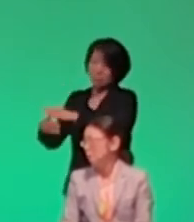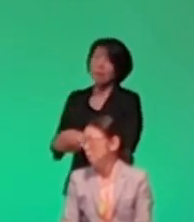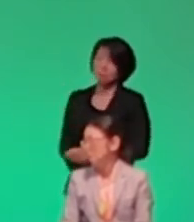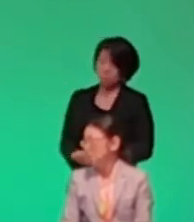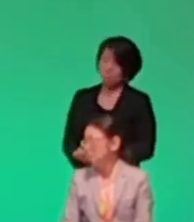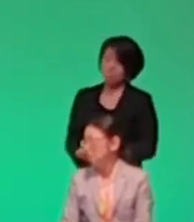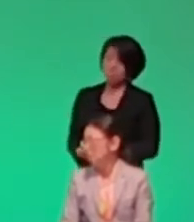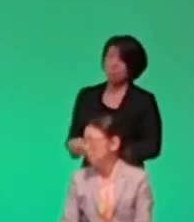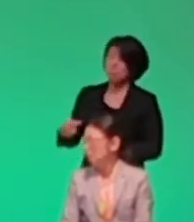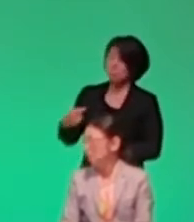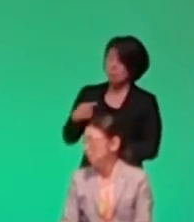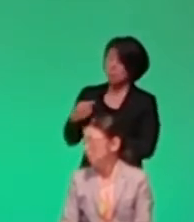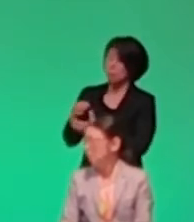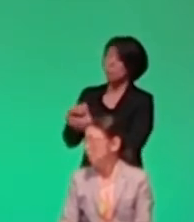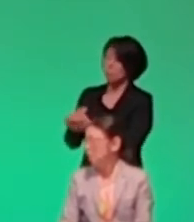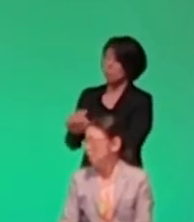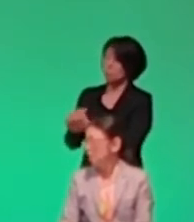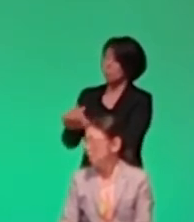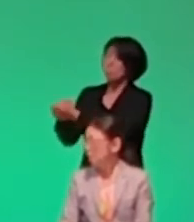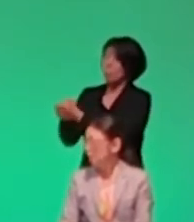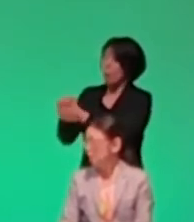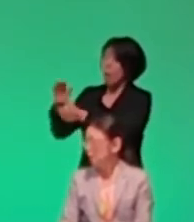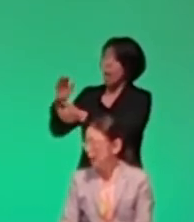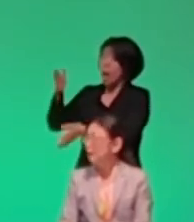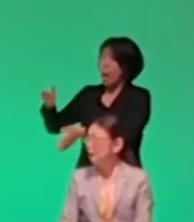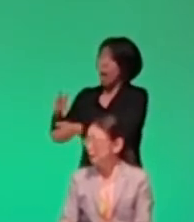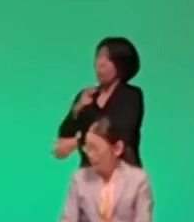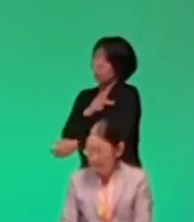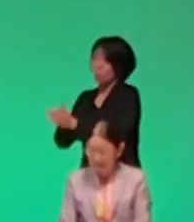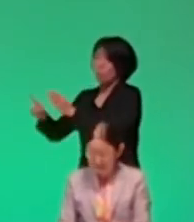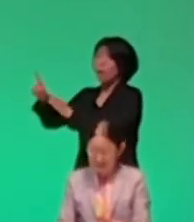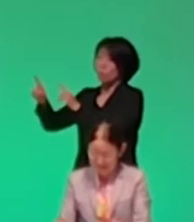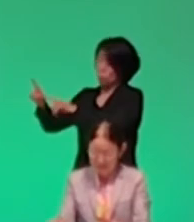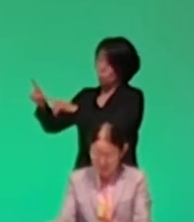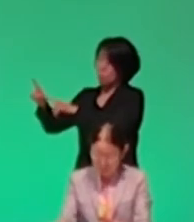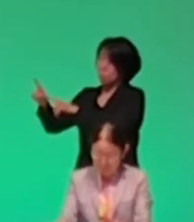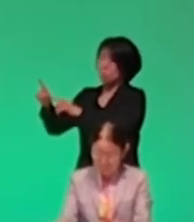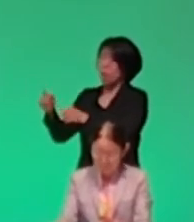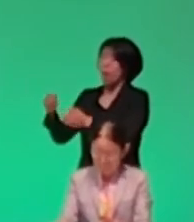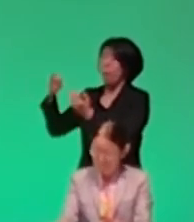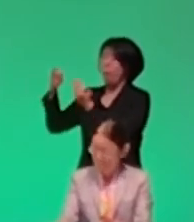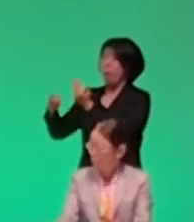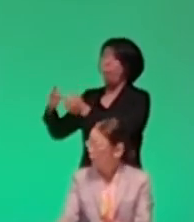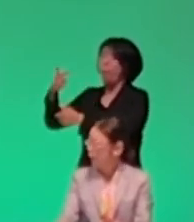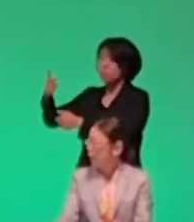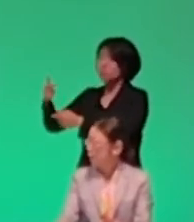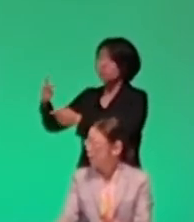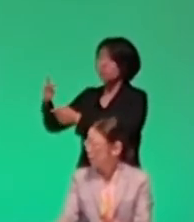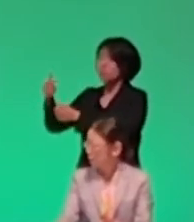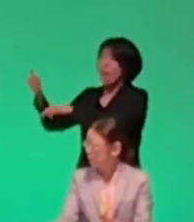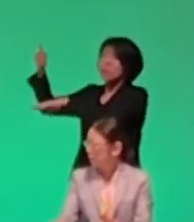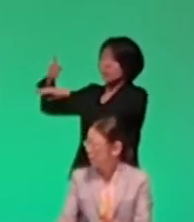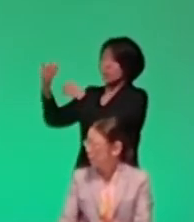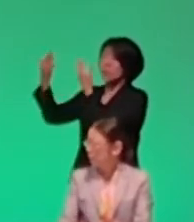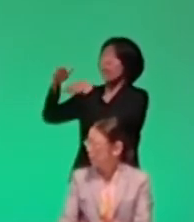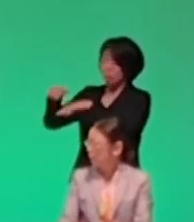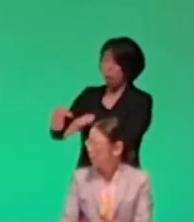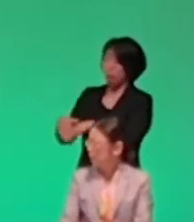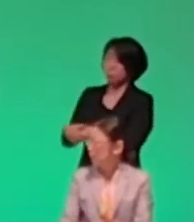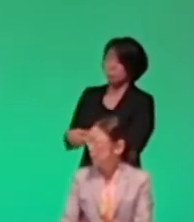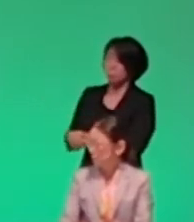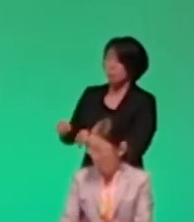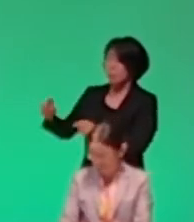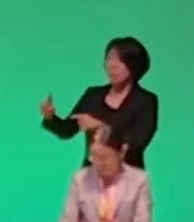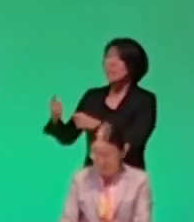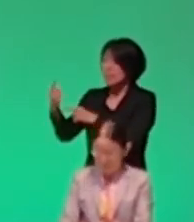師の代表だった方は法務大臣なんです、いきなり当日で。結果として畑が違うから、いきなり